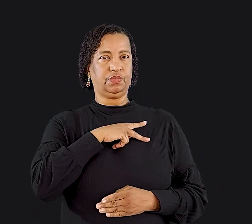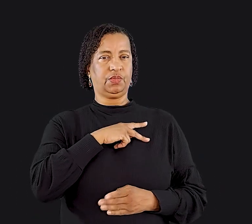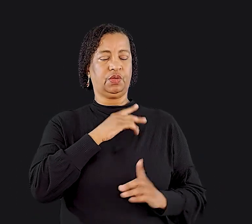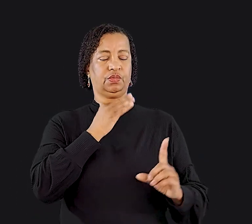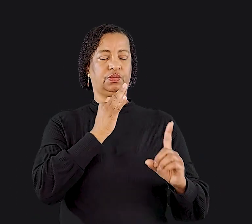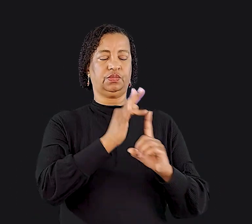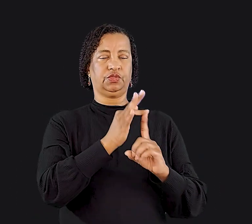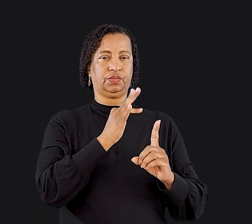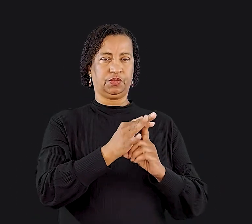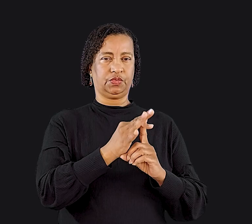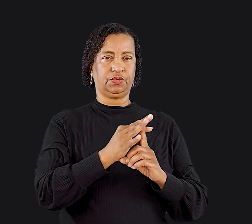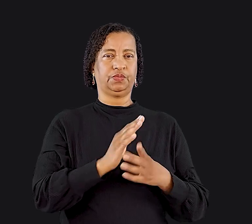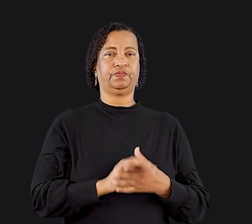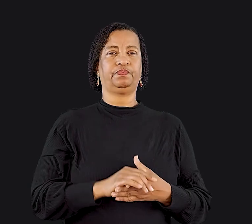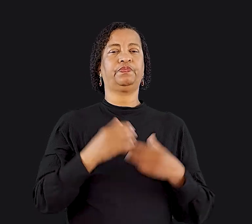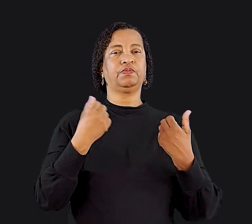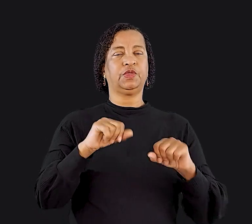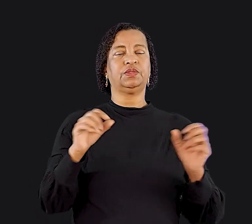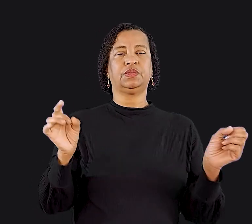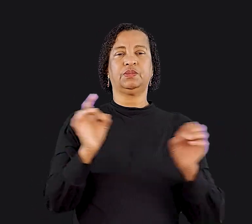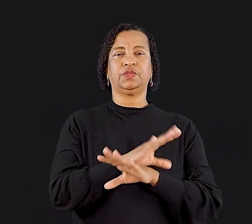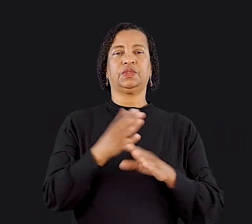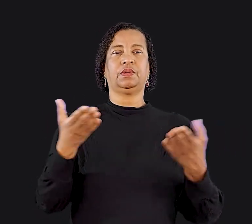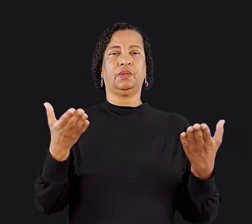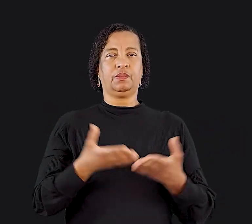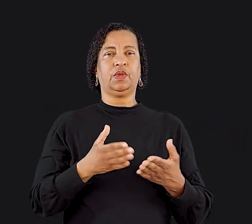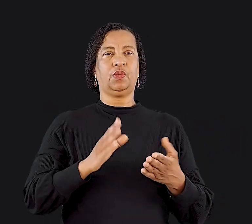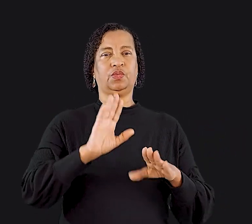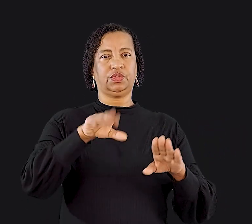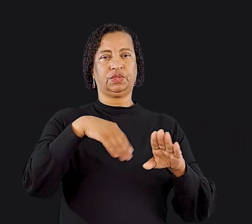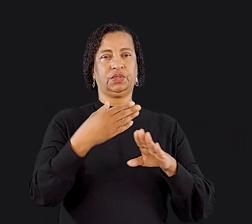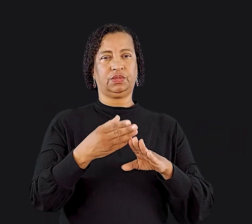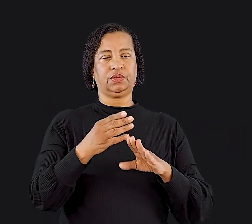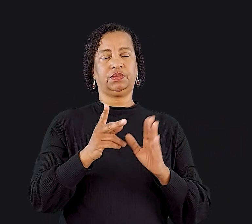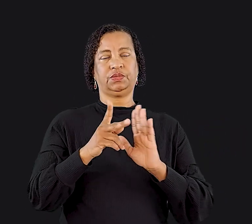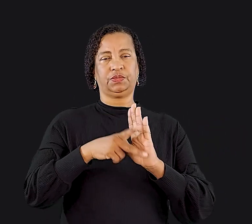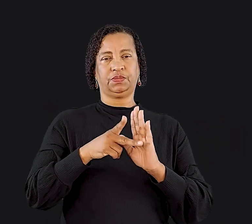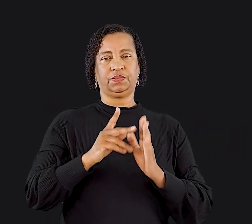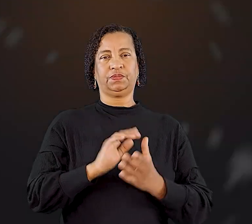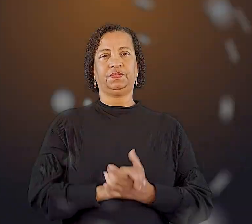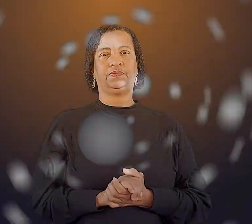a Timóteo. Temos que ficar por aqui hoje. Até o próximo programa.